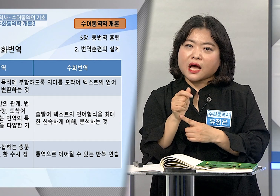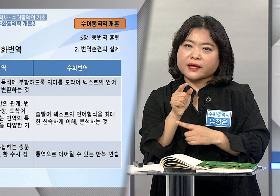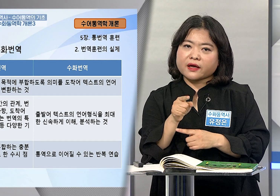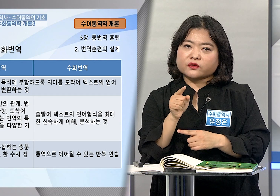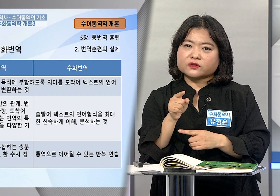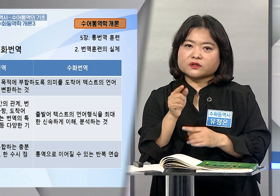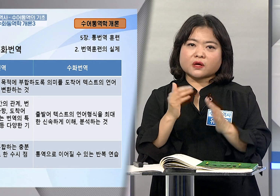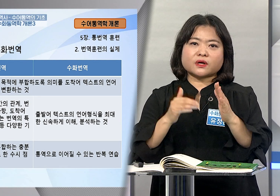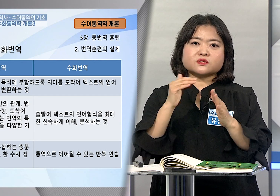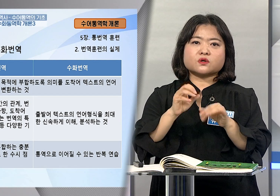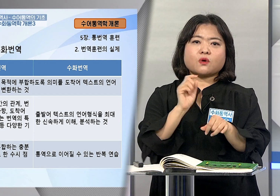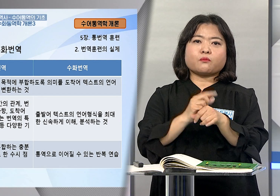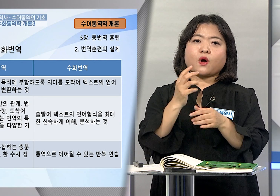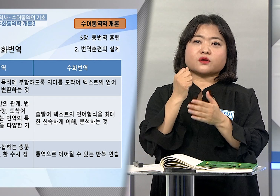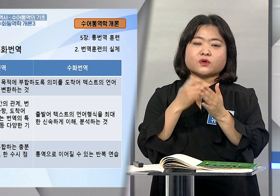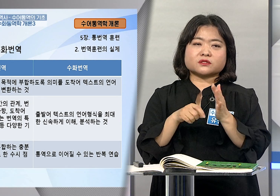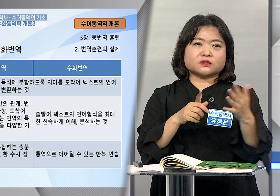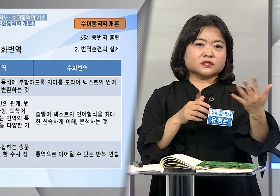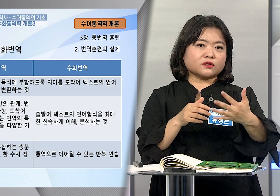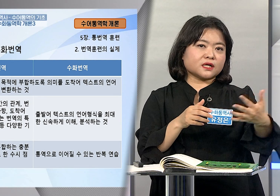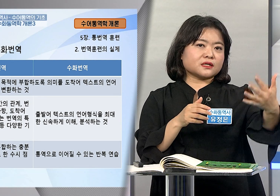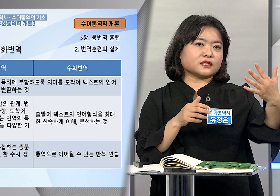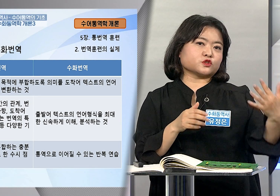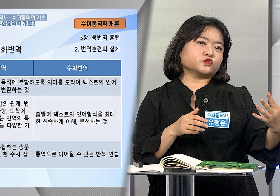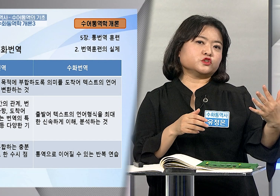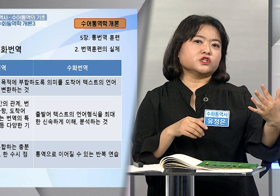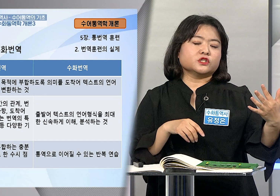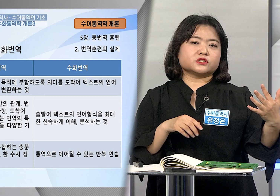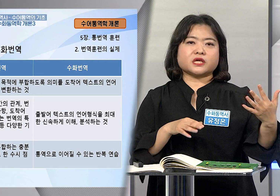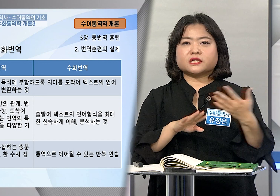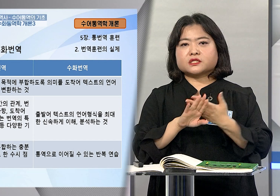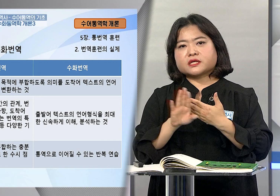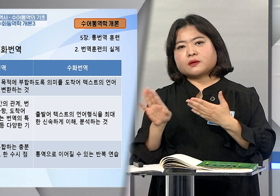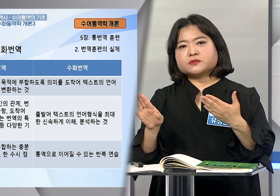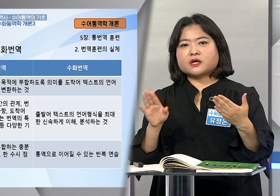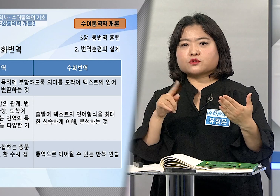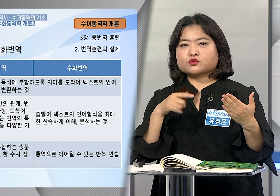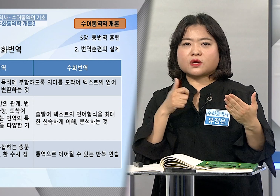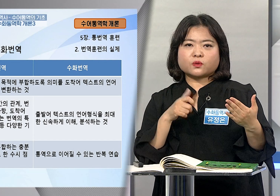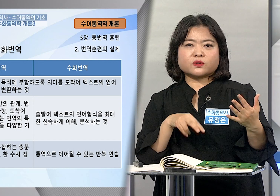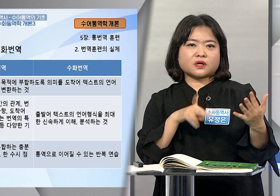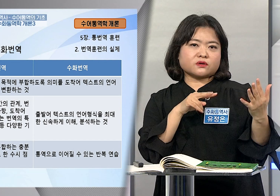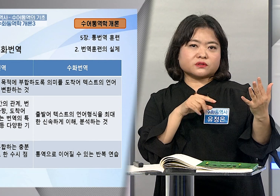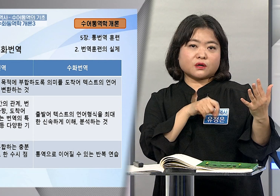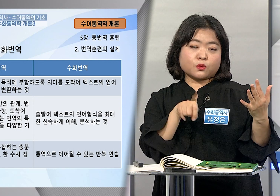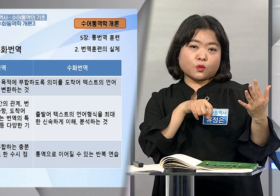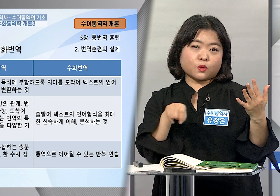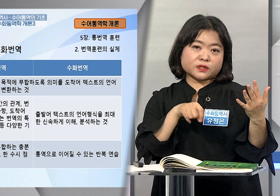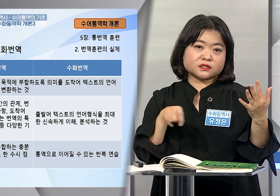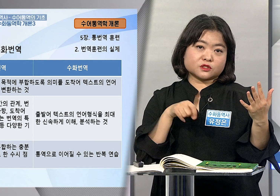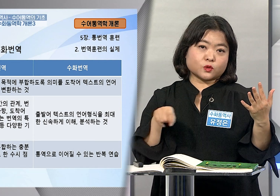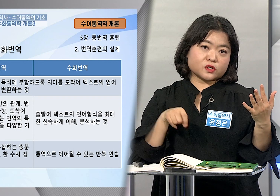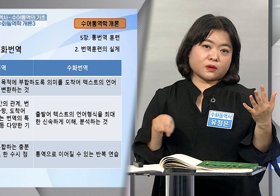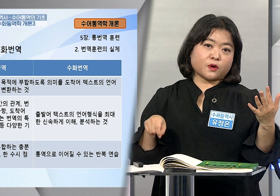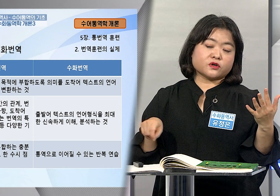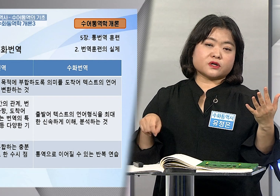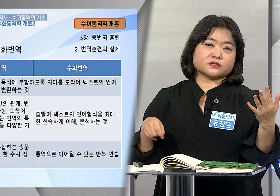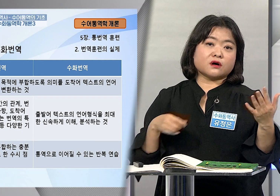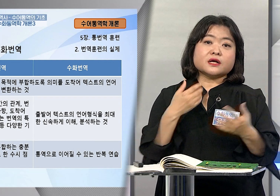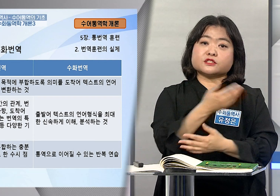통역사의 어떤 객관성을 확보하기 위해서 그 영상을 가지고 제3자의 또 수화 통역사가 영상을 보고 텍스트로 이렇게 번역을 해서